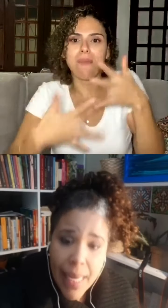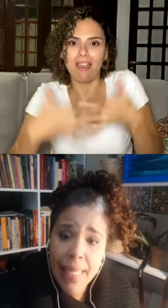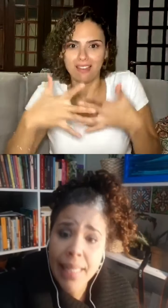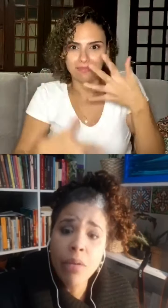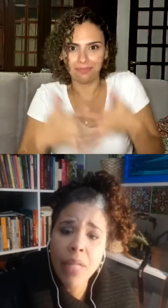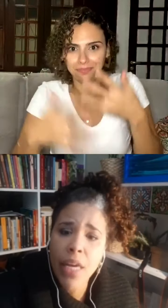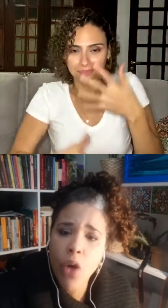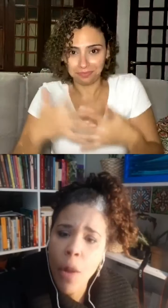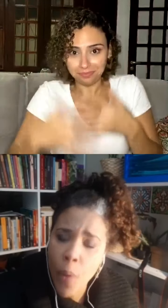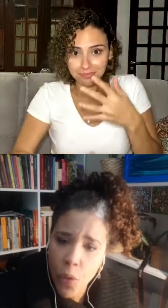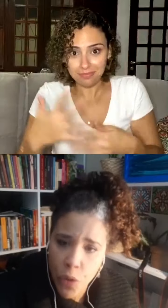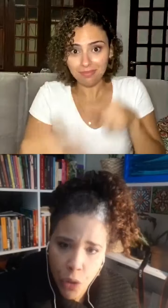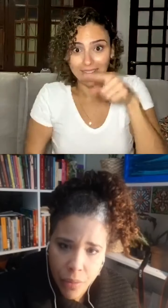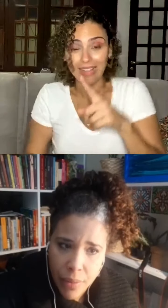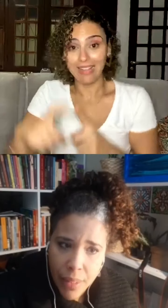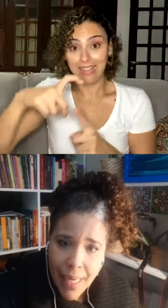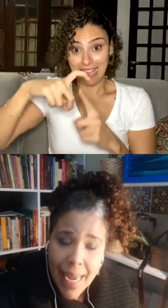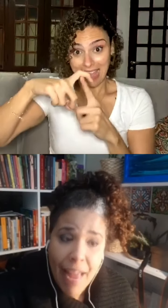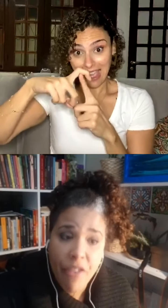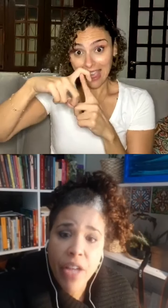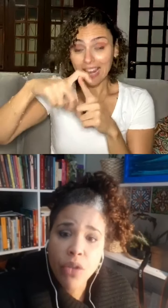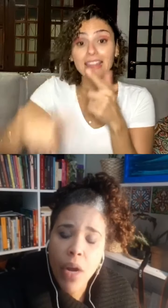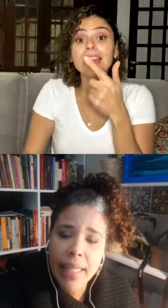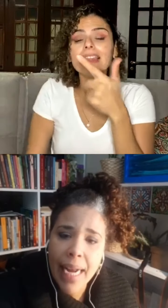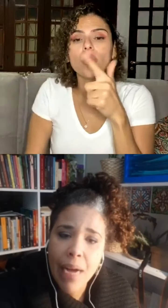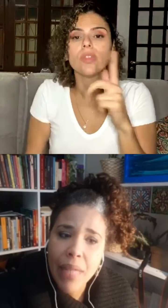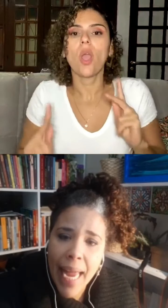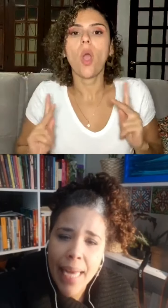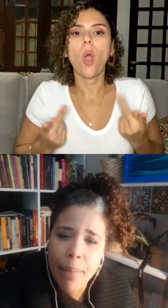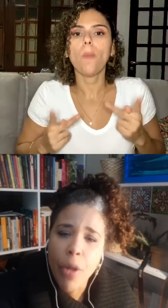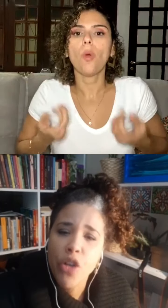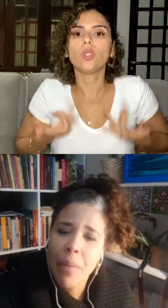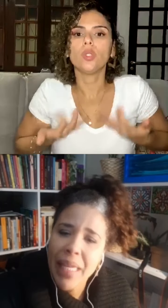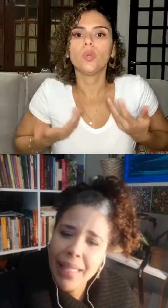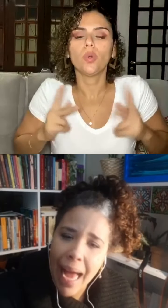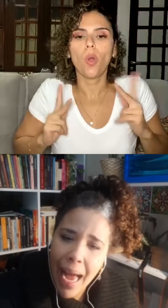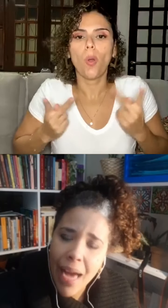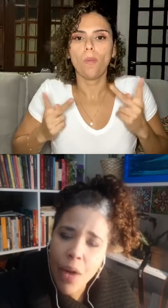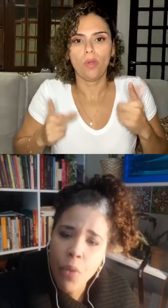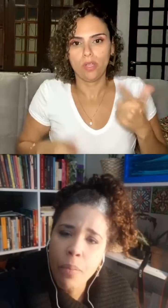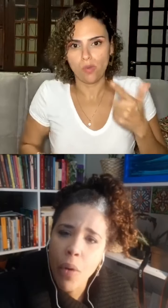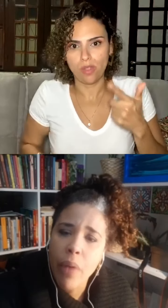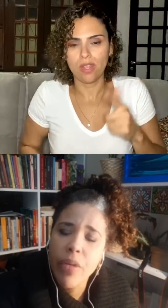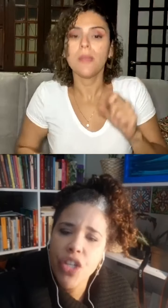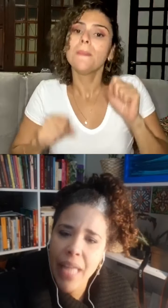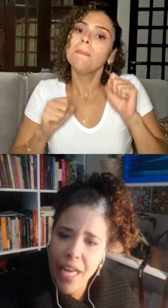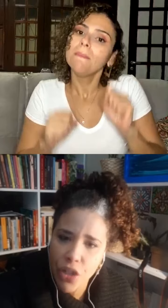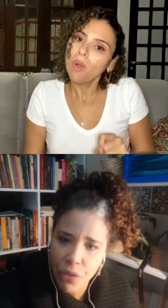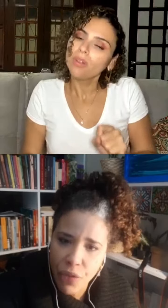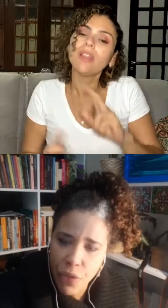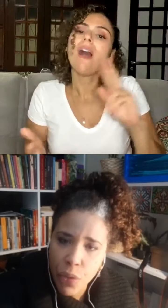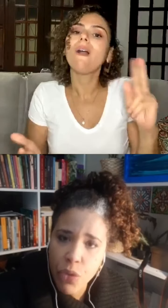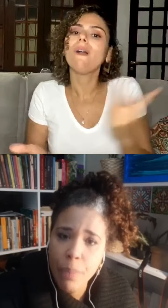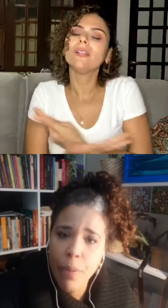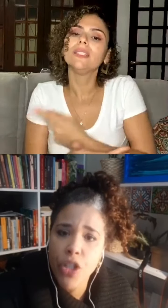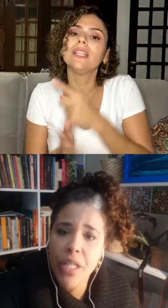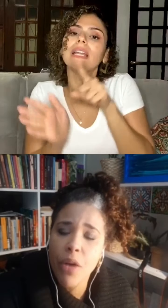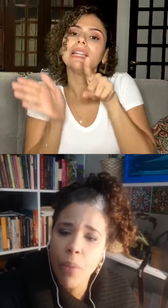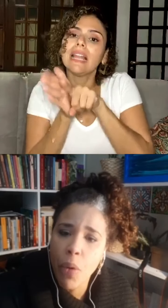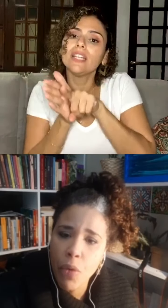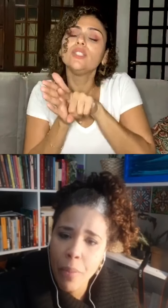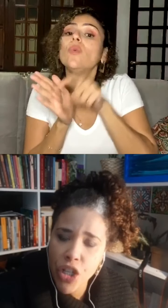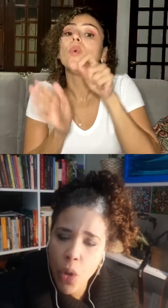ele não tem hormônio. Efeito colateral dele pode aumentar um pouco a quantidade do fluxo e pode dar